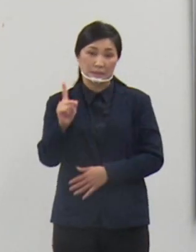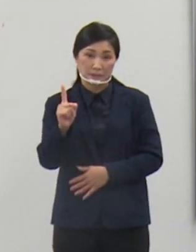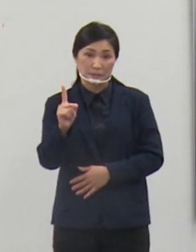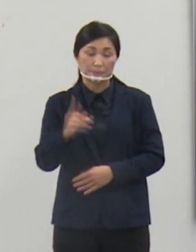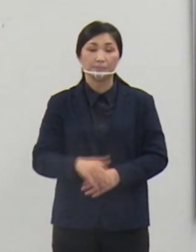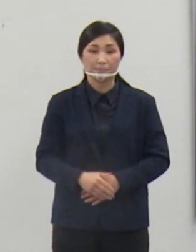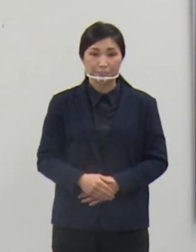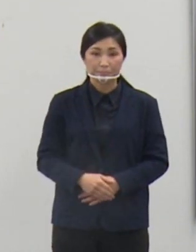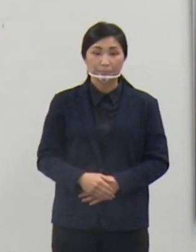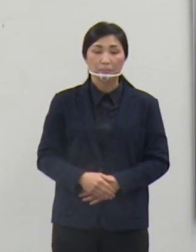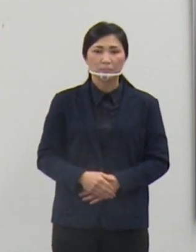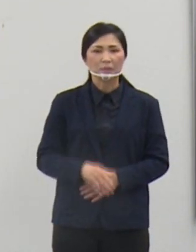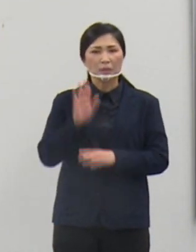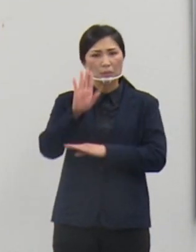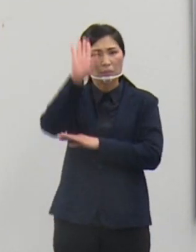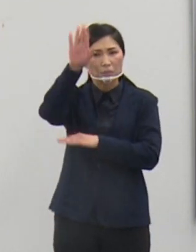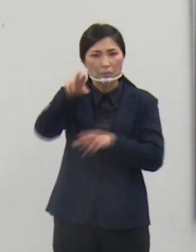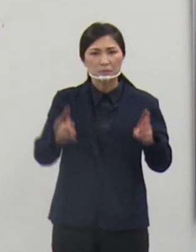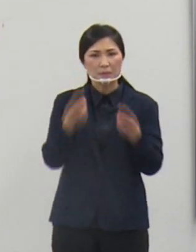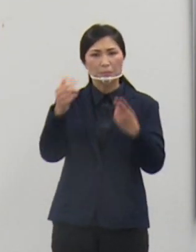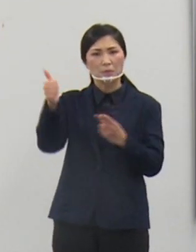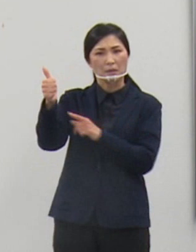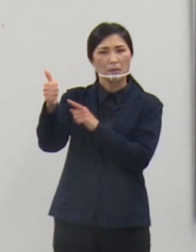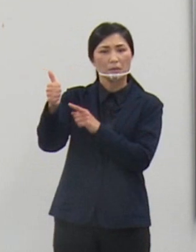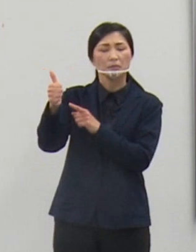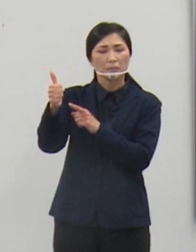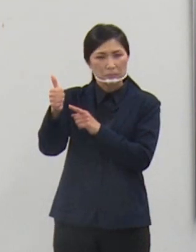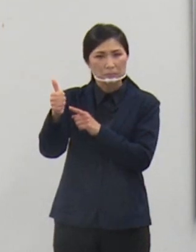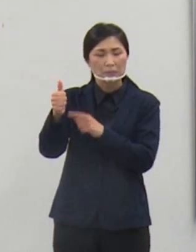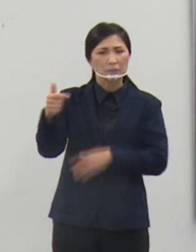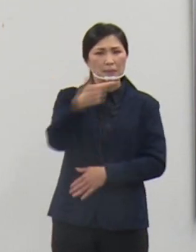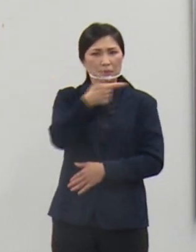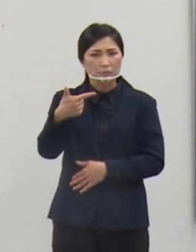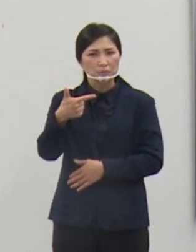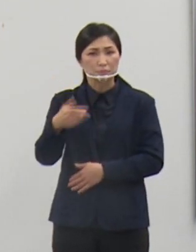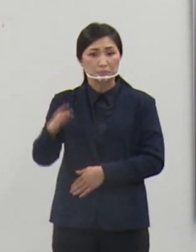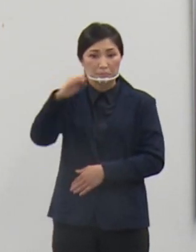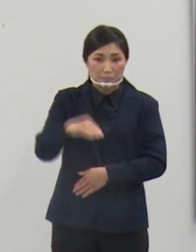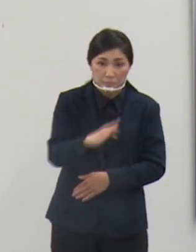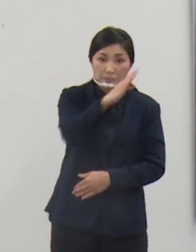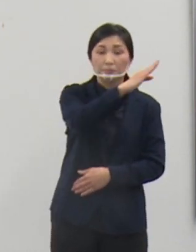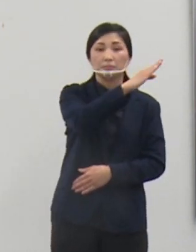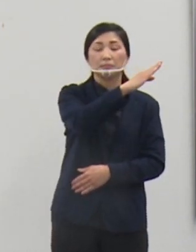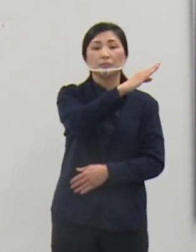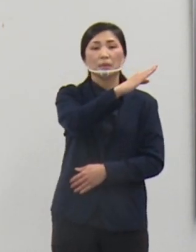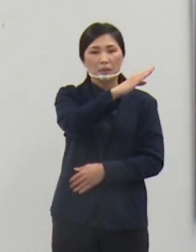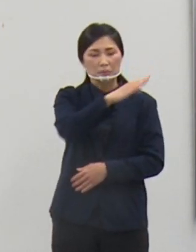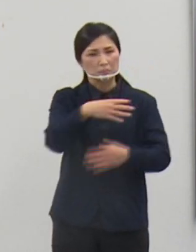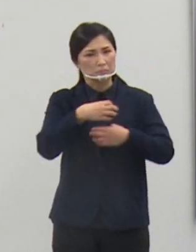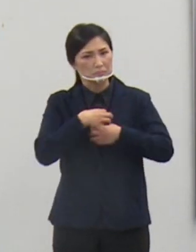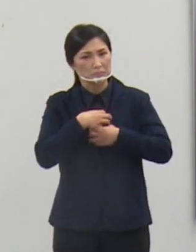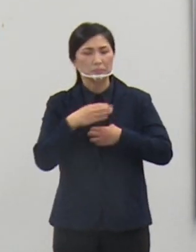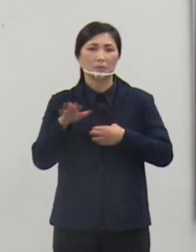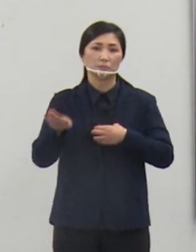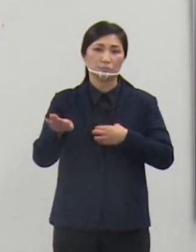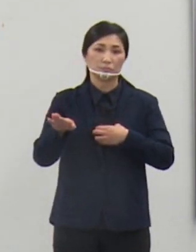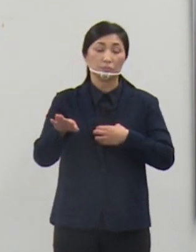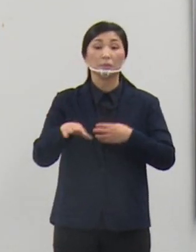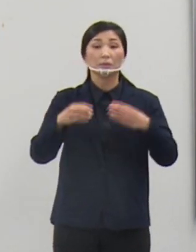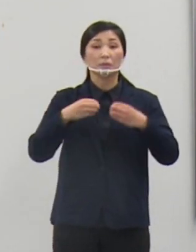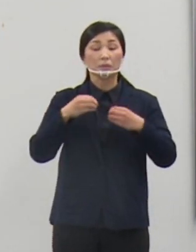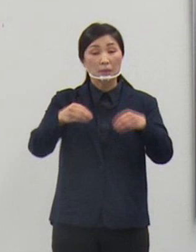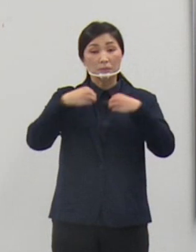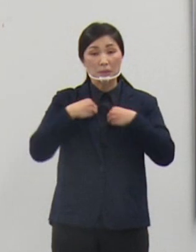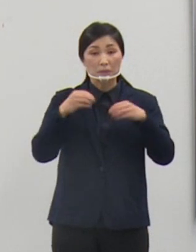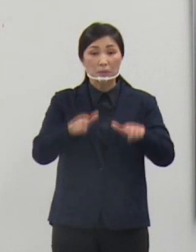波の到来の可能性があるとの指摘があり、今回の感染拡大の状況も踏まえ